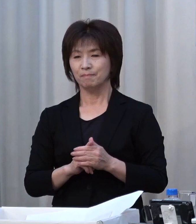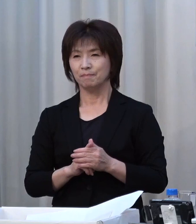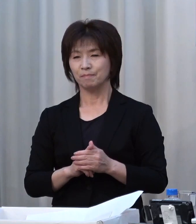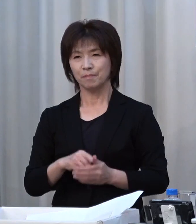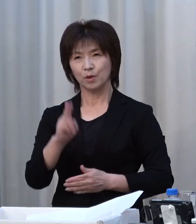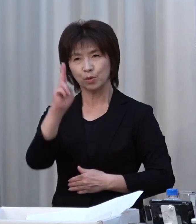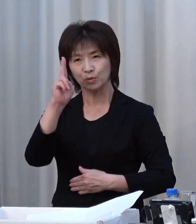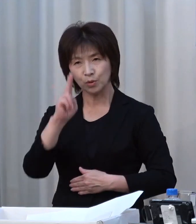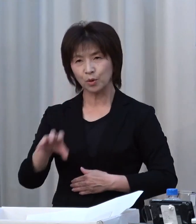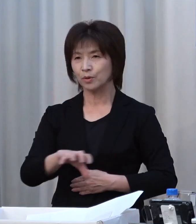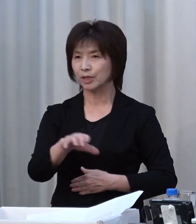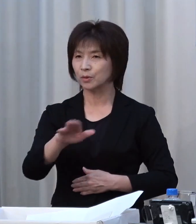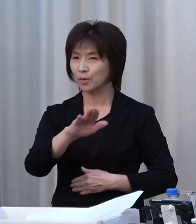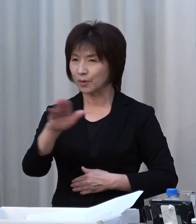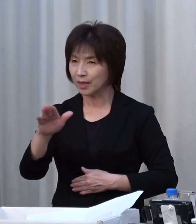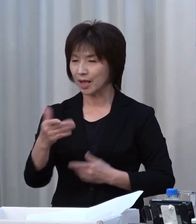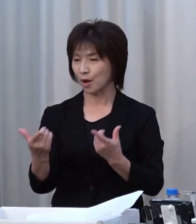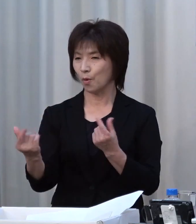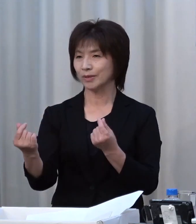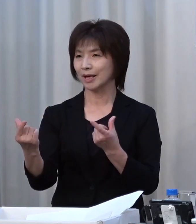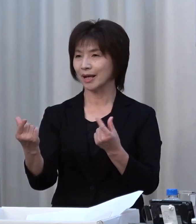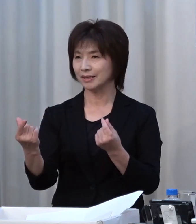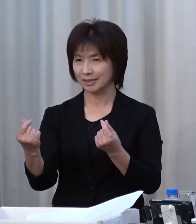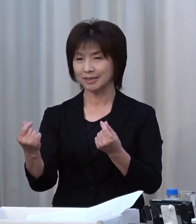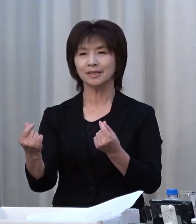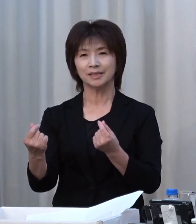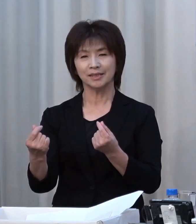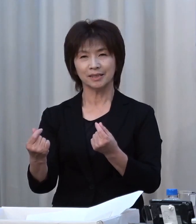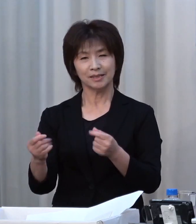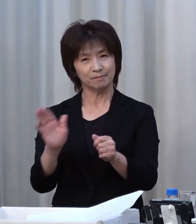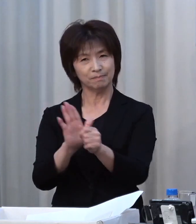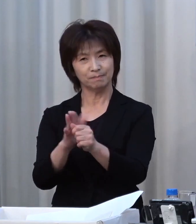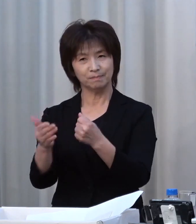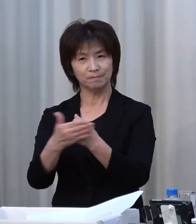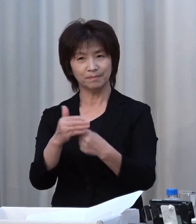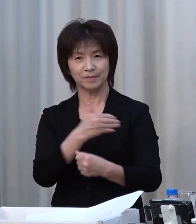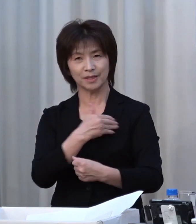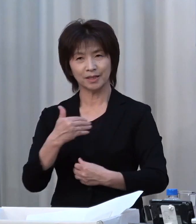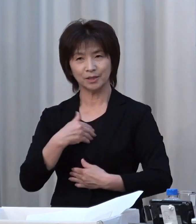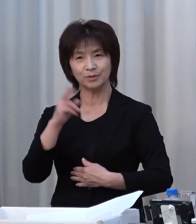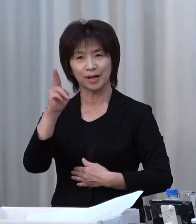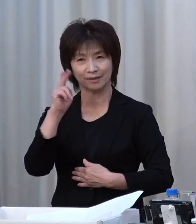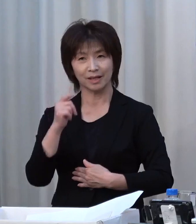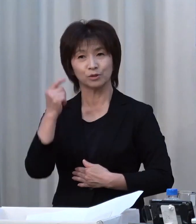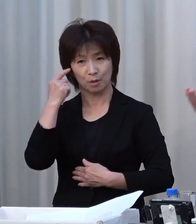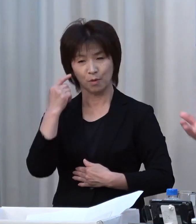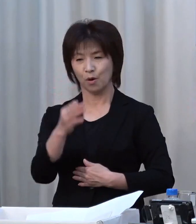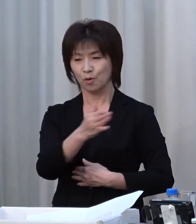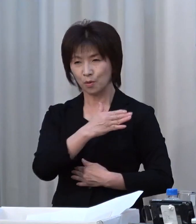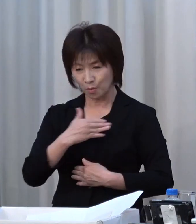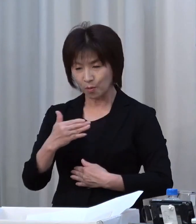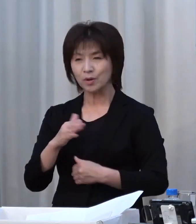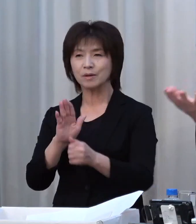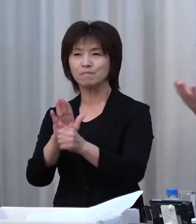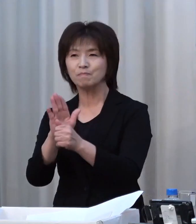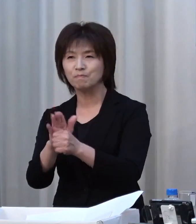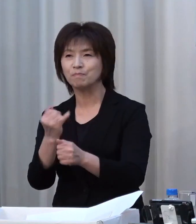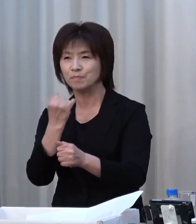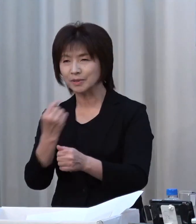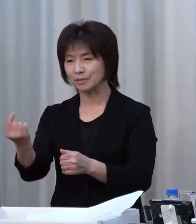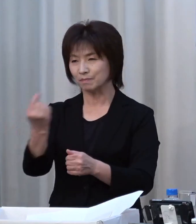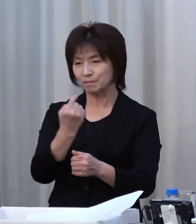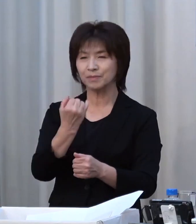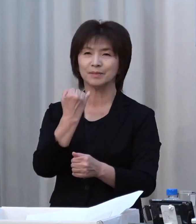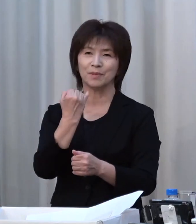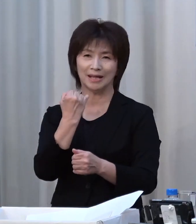どのようなところで、ね、お互いに、携わることができるかなと、まあ、こちらからミッションになってもいいし、向こうから来てもいい